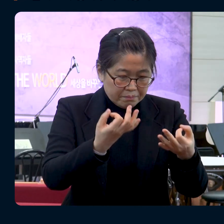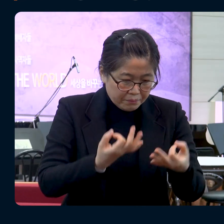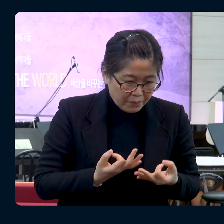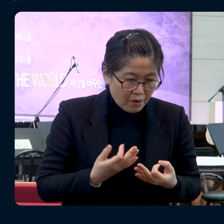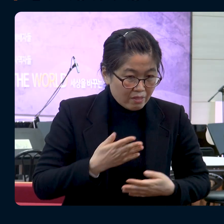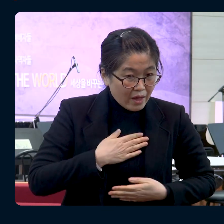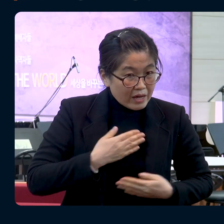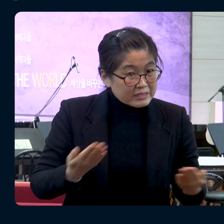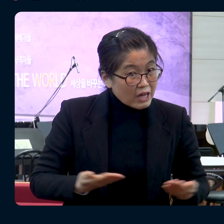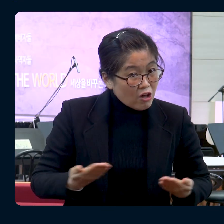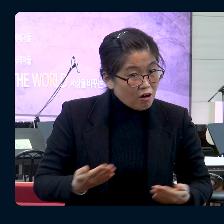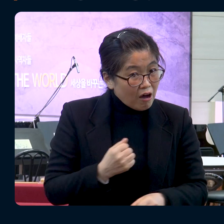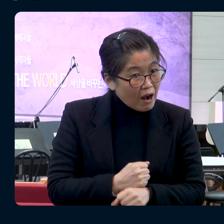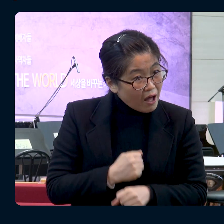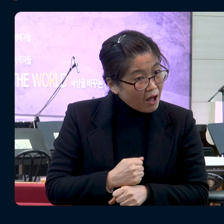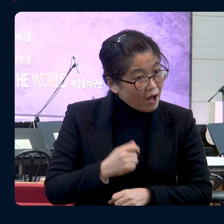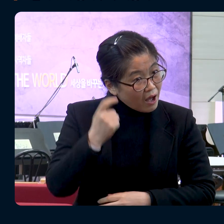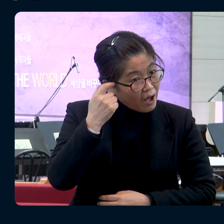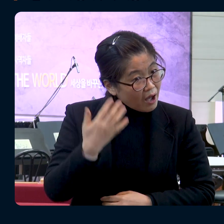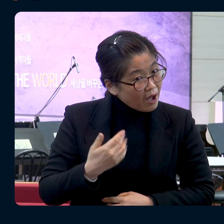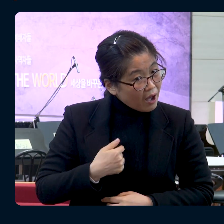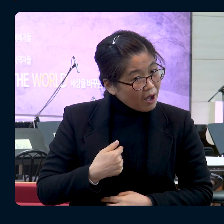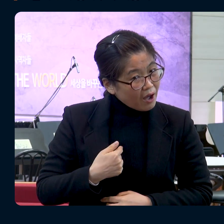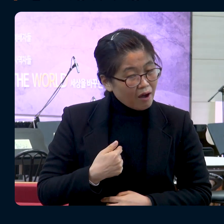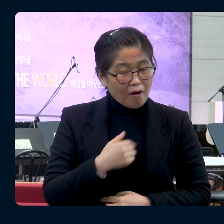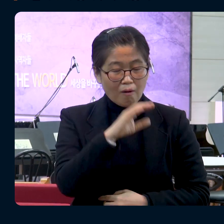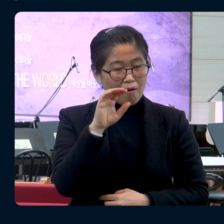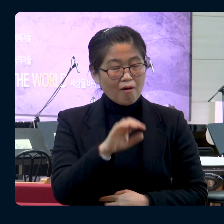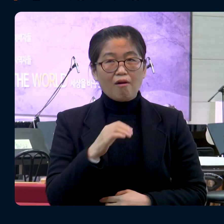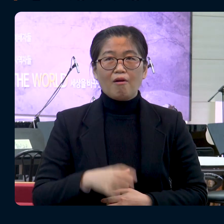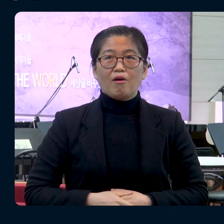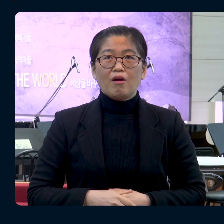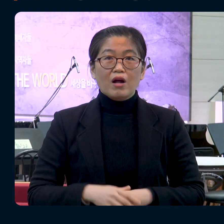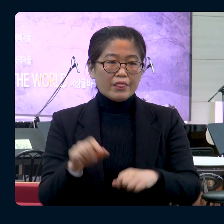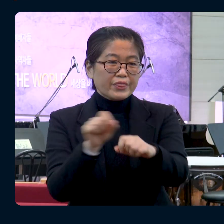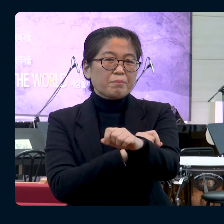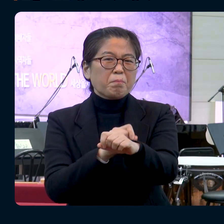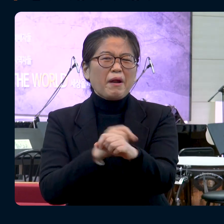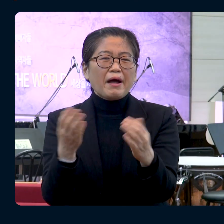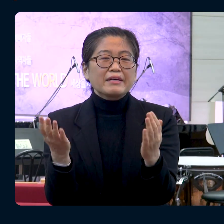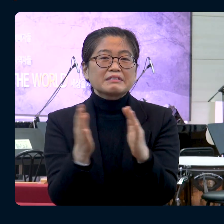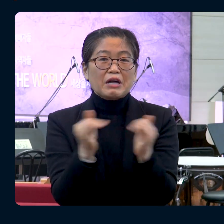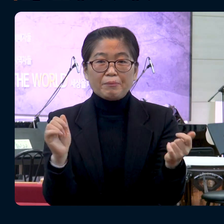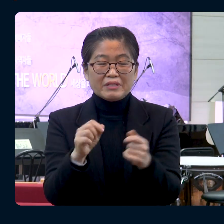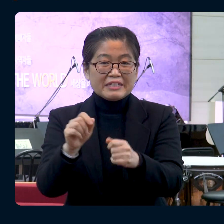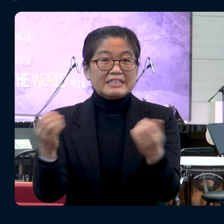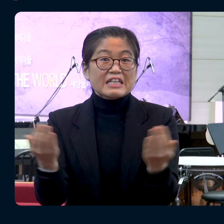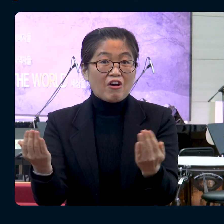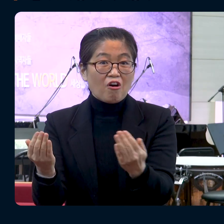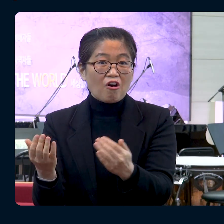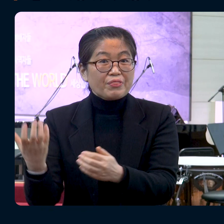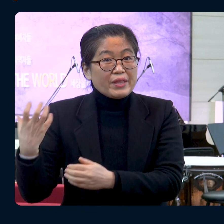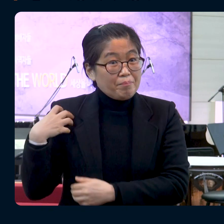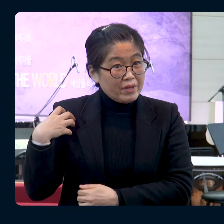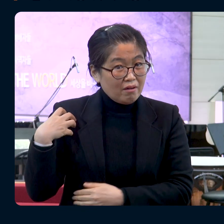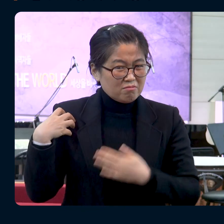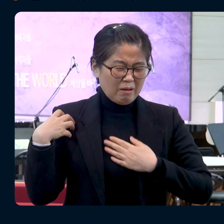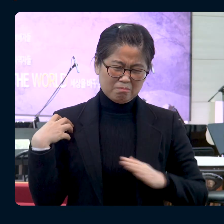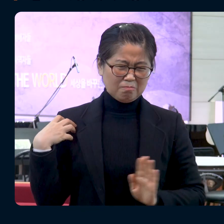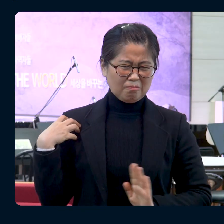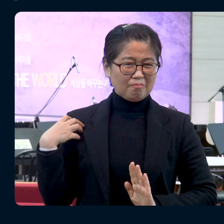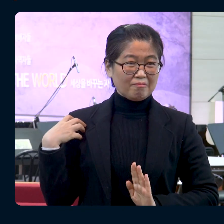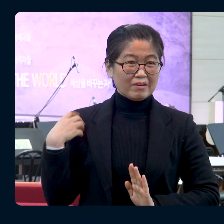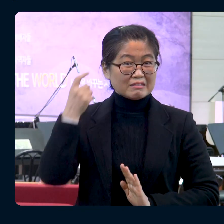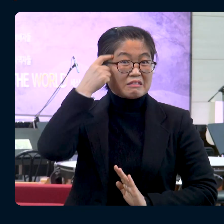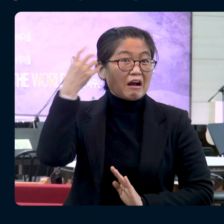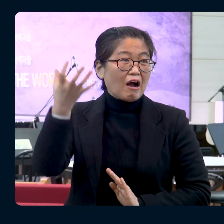몰라요. 그냥 교회는 사역하는 사람은 특별한 사람들이 하는 거고 나는 안 해도 된다고 생각하는 그런